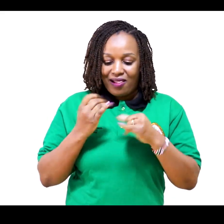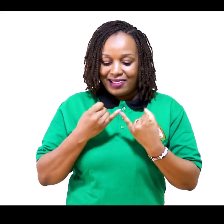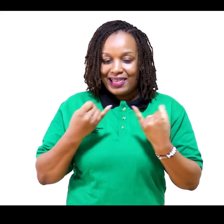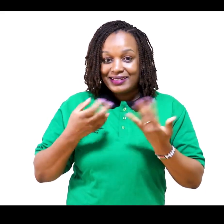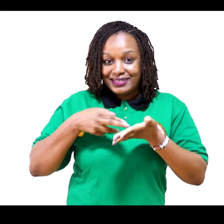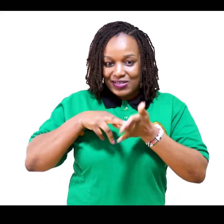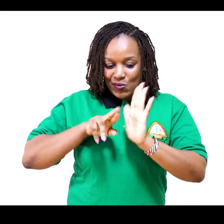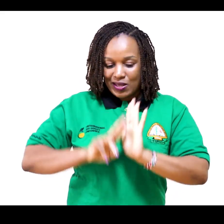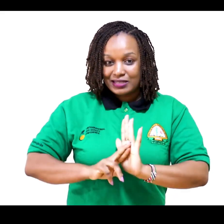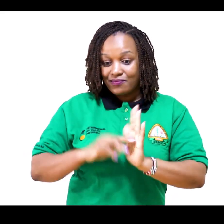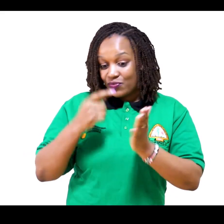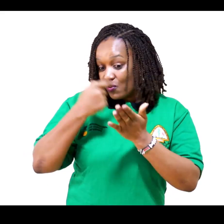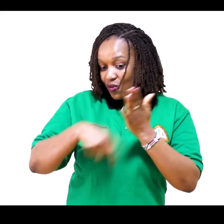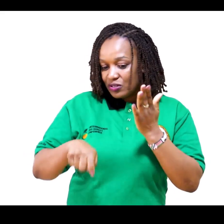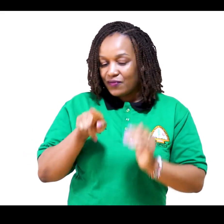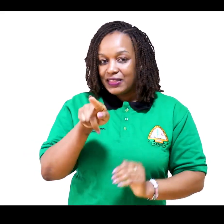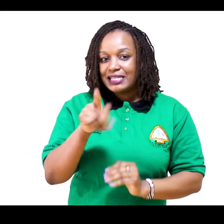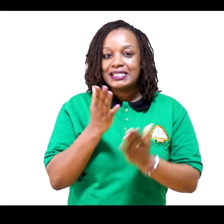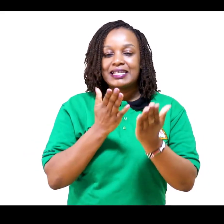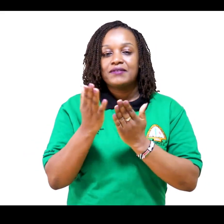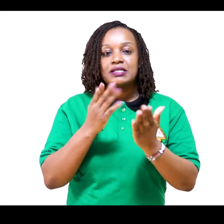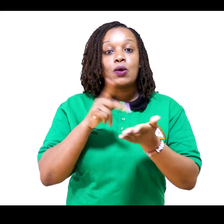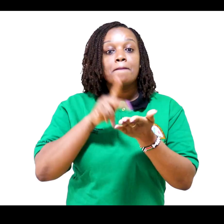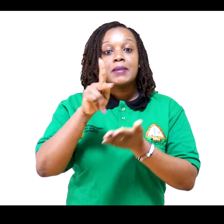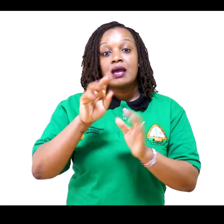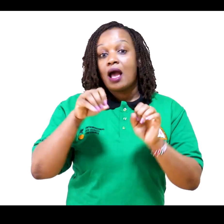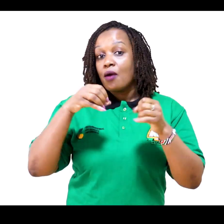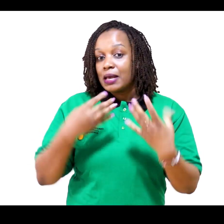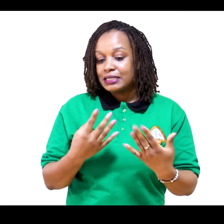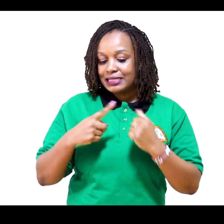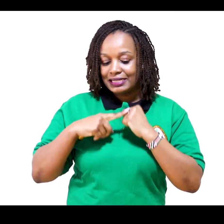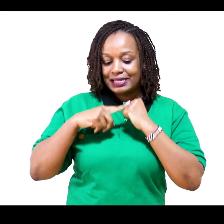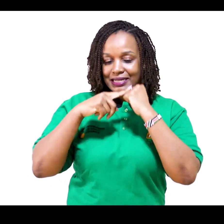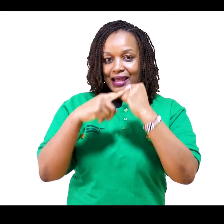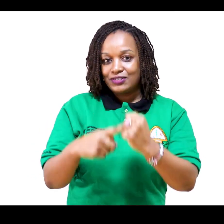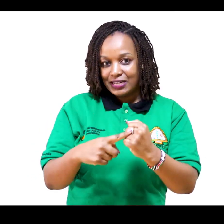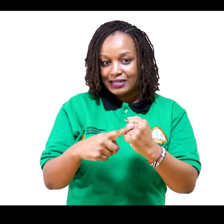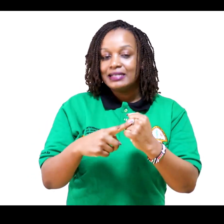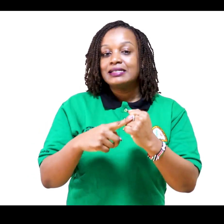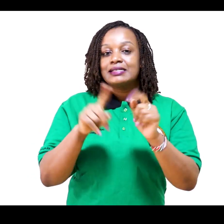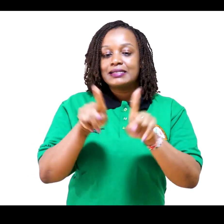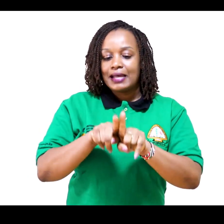mtandaoni. Gharama ya huduma hii ni shilingi 600 na inafanywa ndani ya masaa 3.